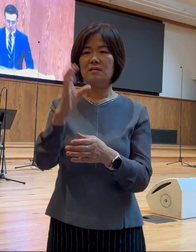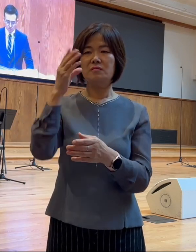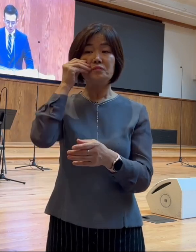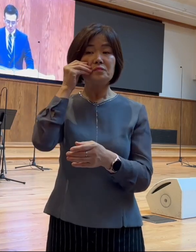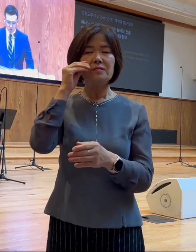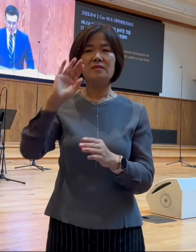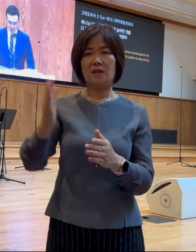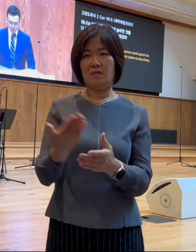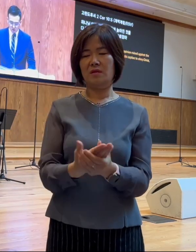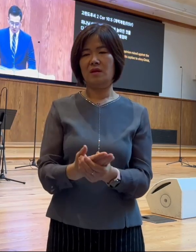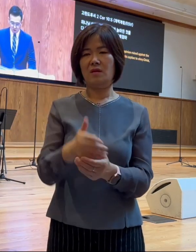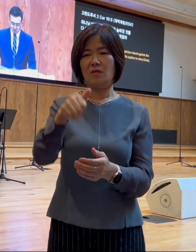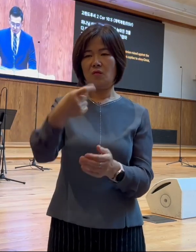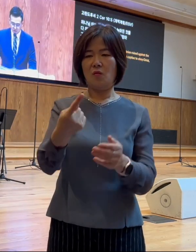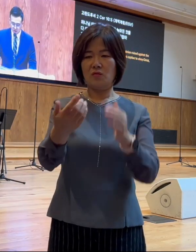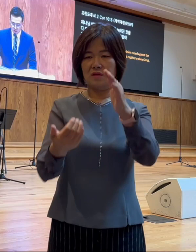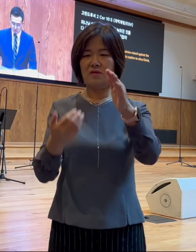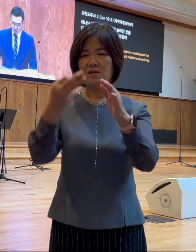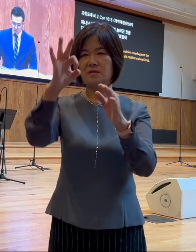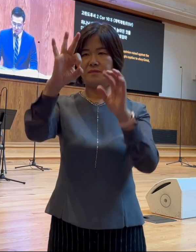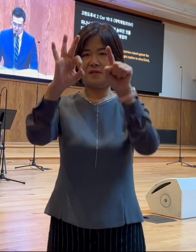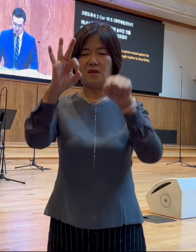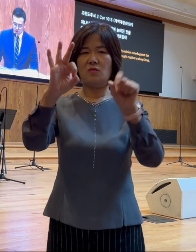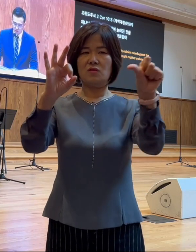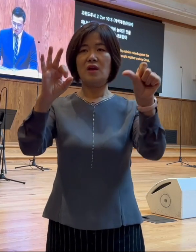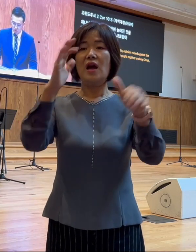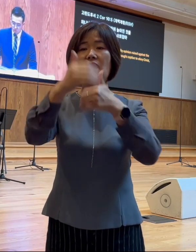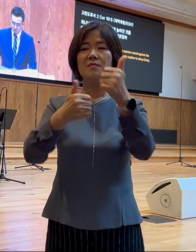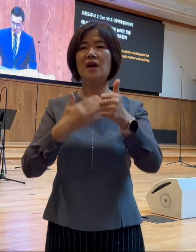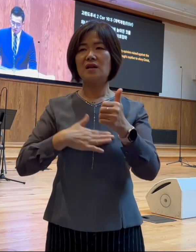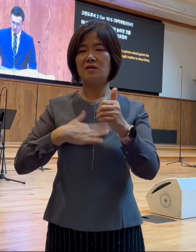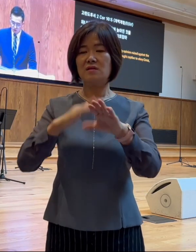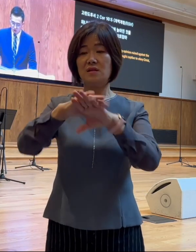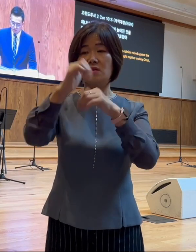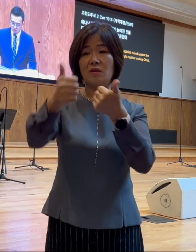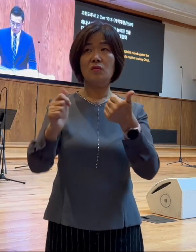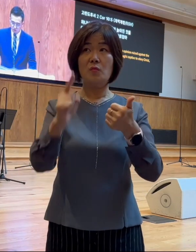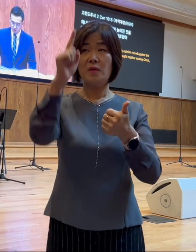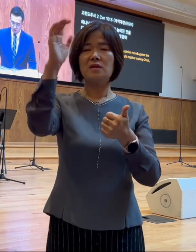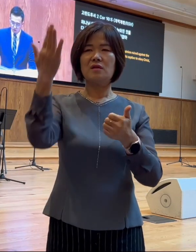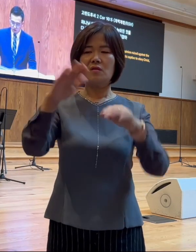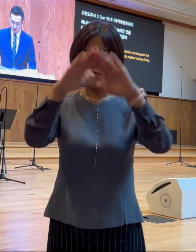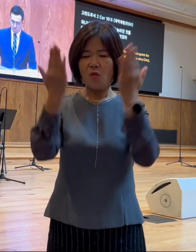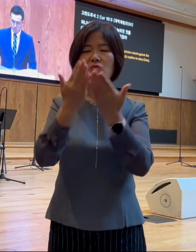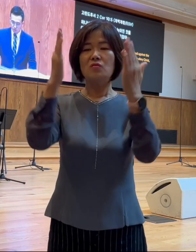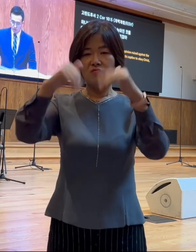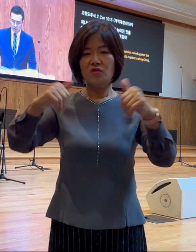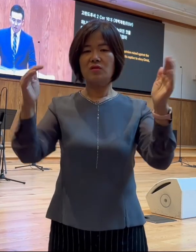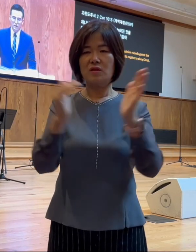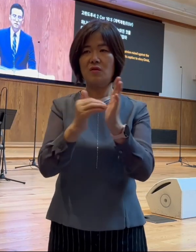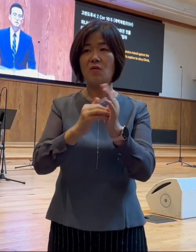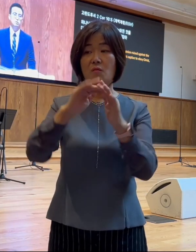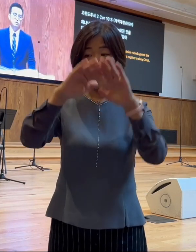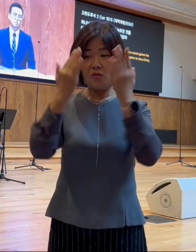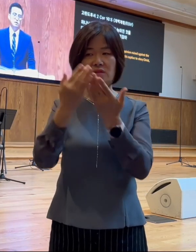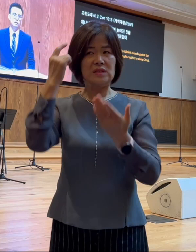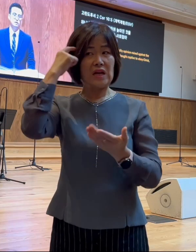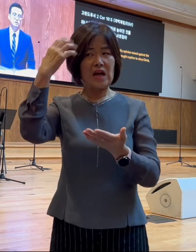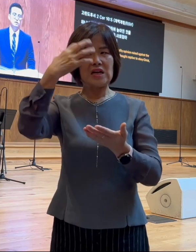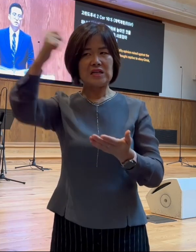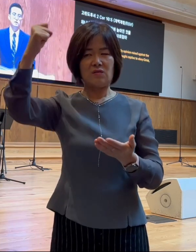고린도후서 10장 5절에 이렇게 말씀합니다. 하나님을 아는 것을 대적하여 높아진 것을 다 무너뜨리고 모든 생각을